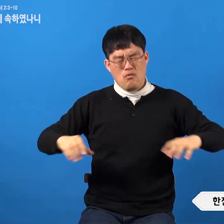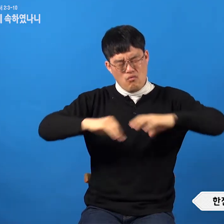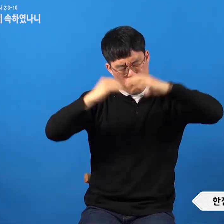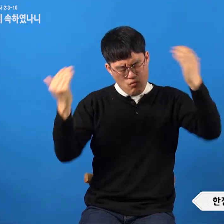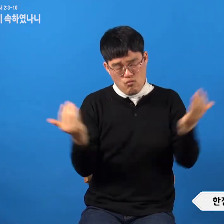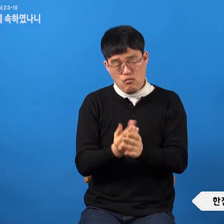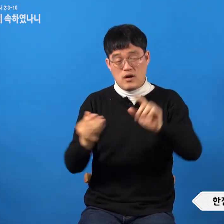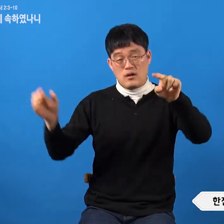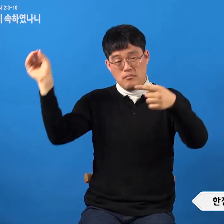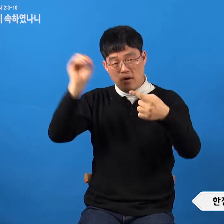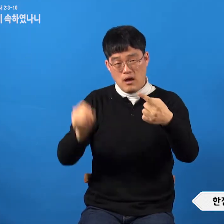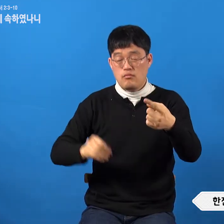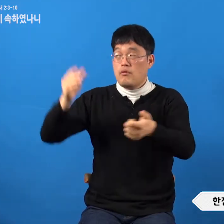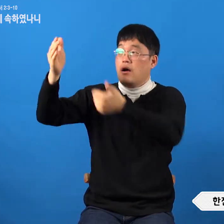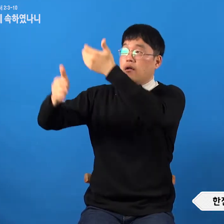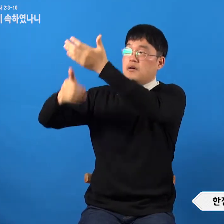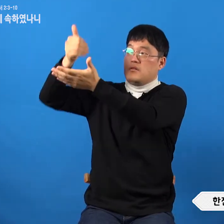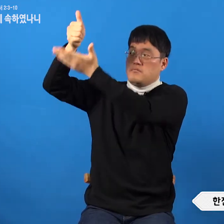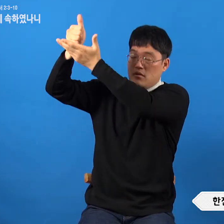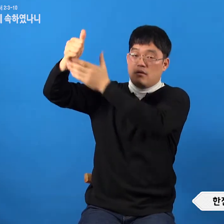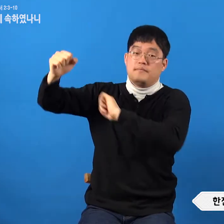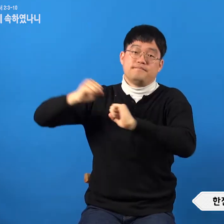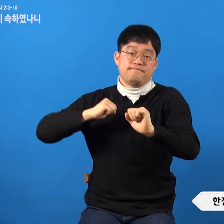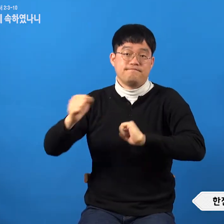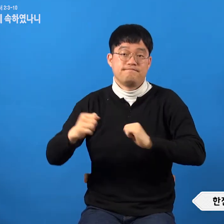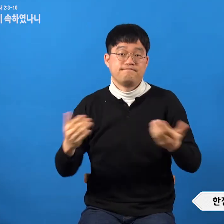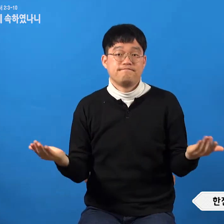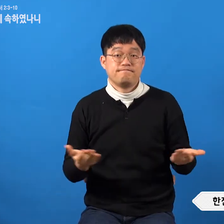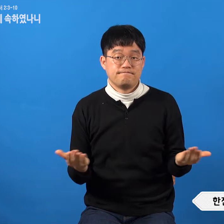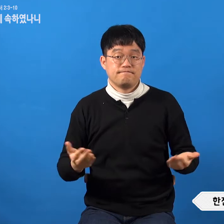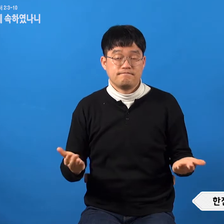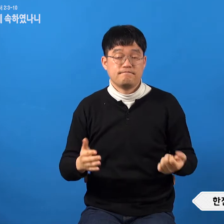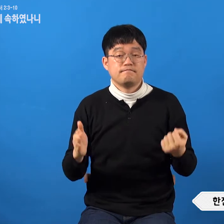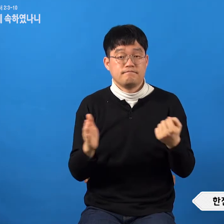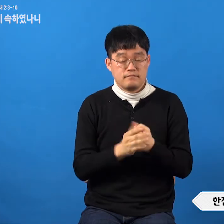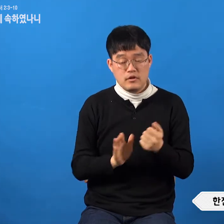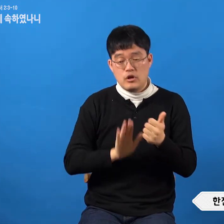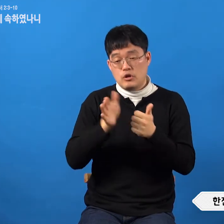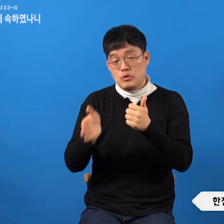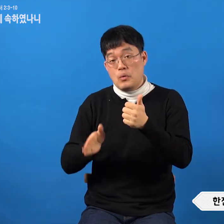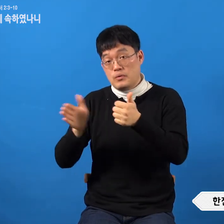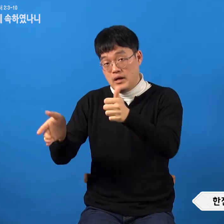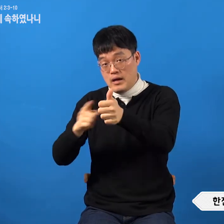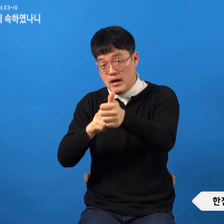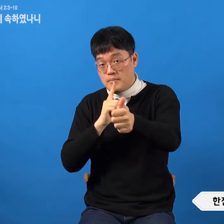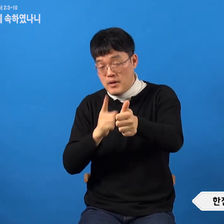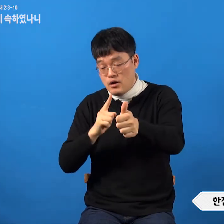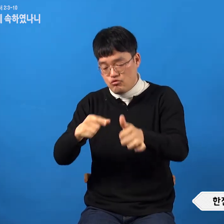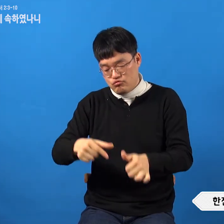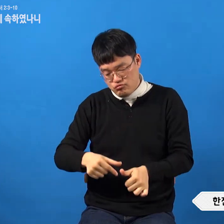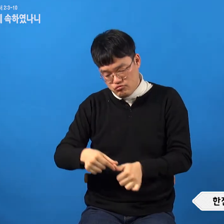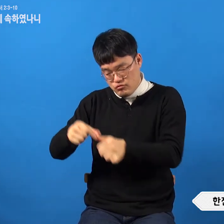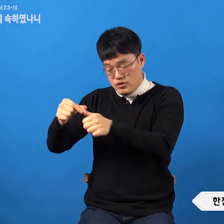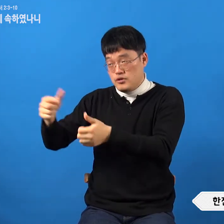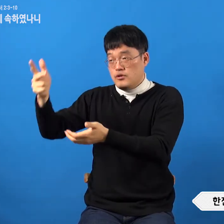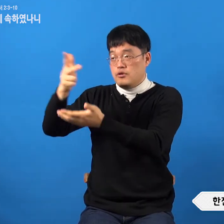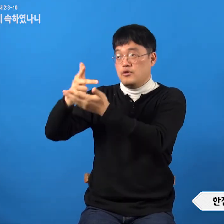것입니다. 그래서 요나가 뭐라고 했습니까? 결론적으로 구원은 여호와께